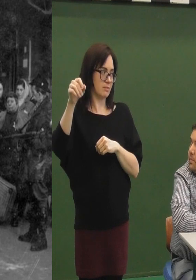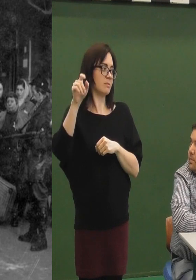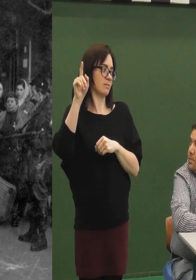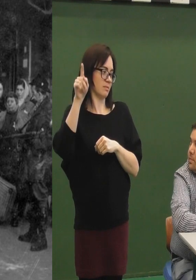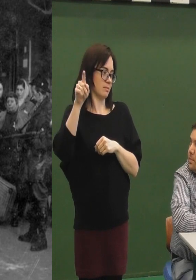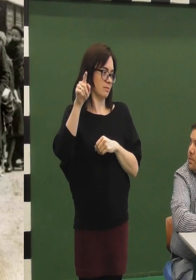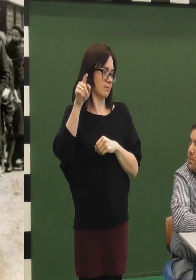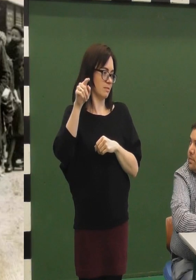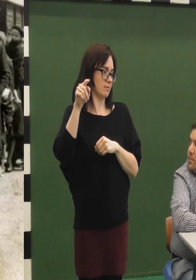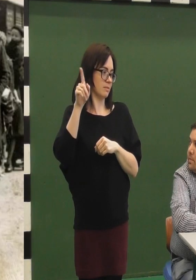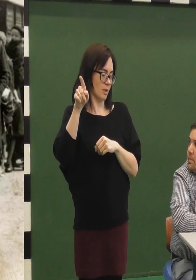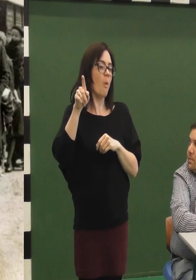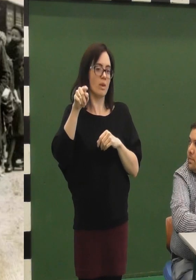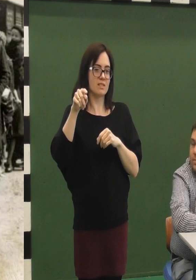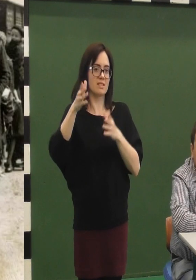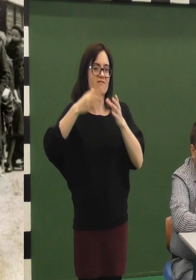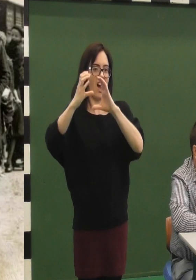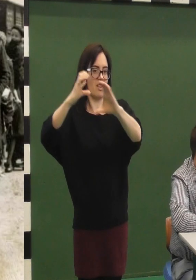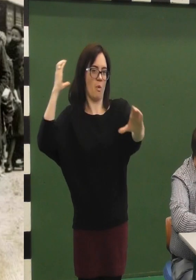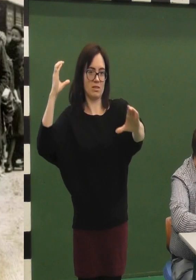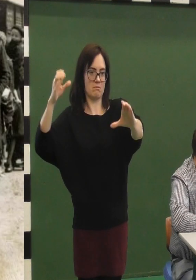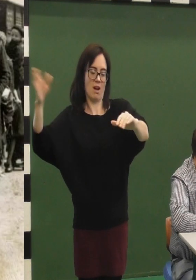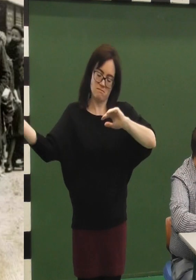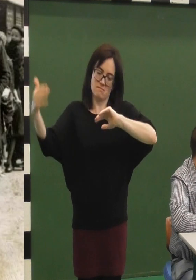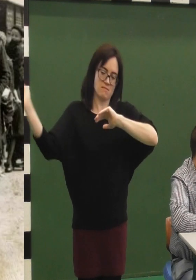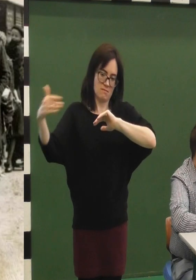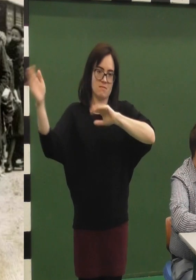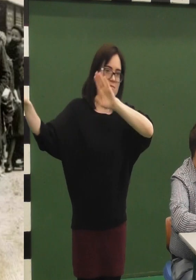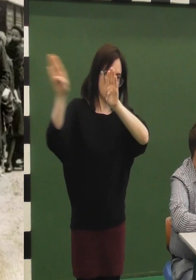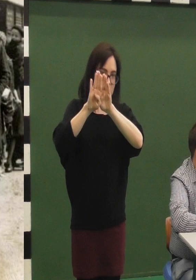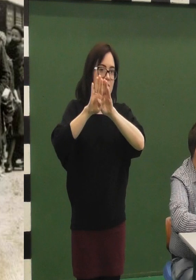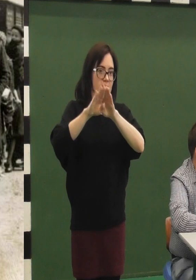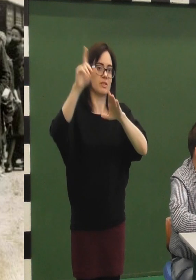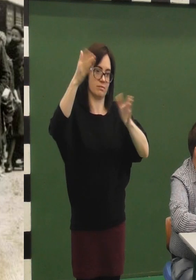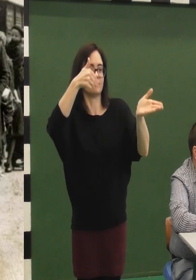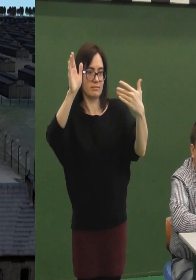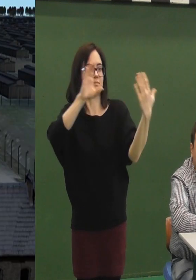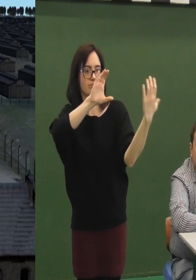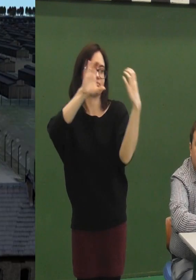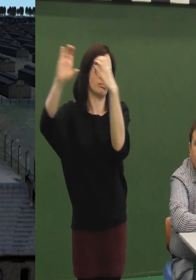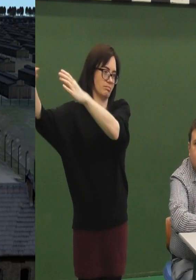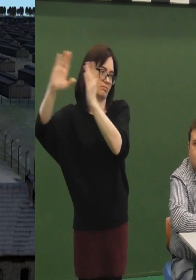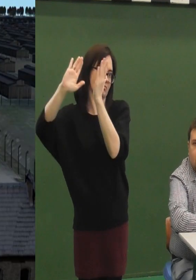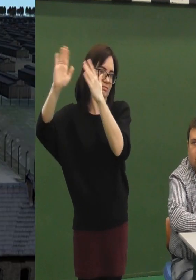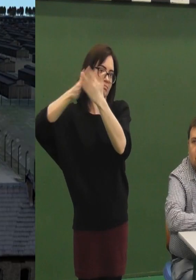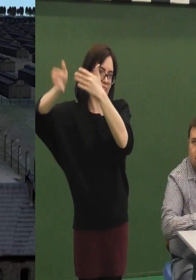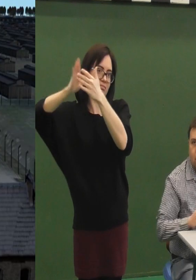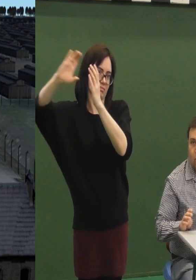Diósgyőrbe vakonéroztak be bennünket, és úgy vittek el Auschwitzba.